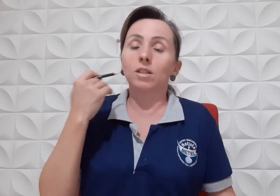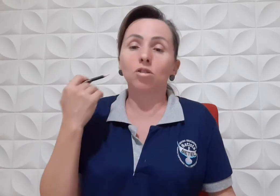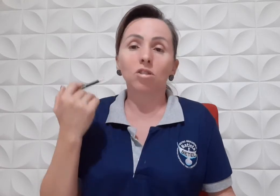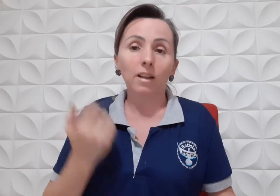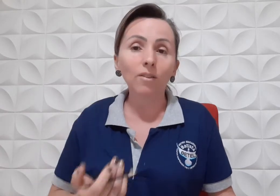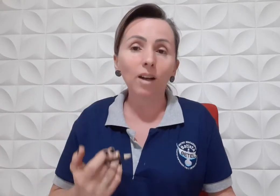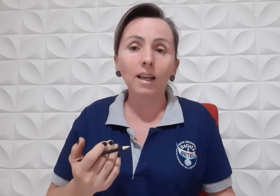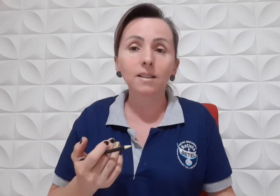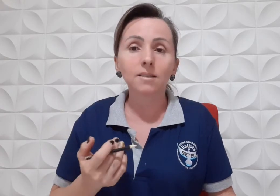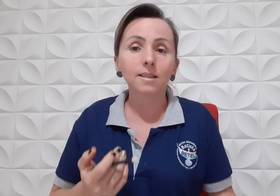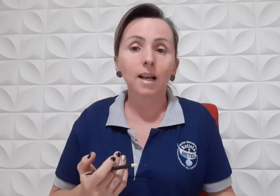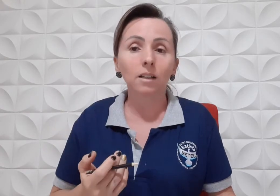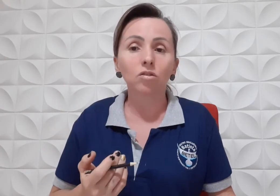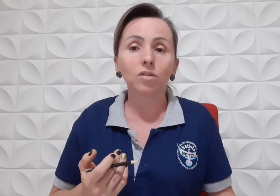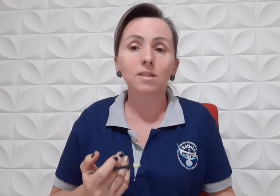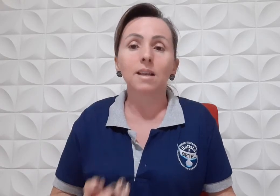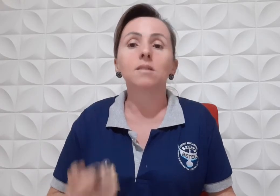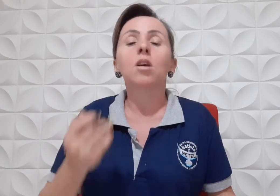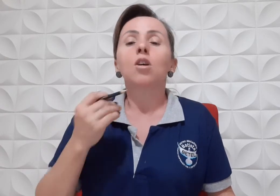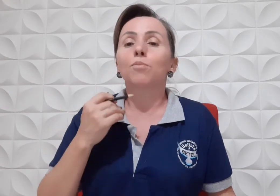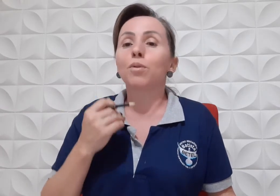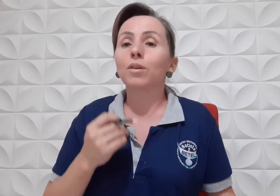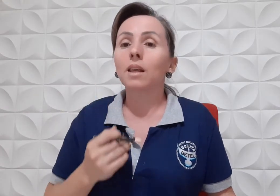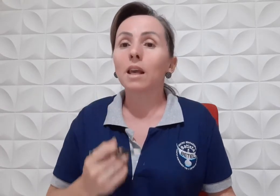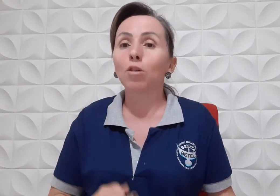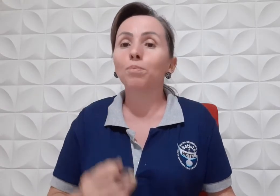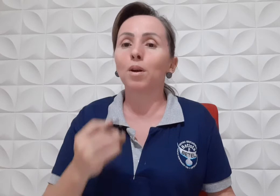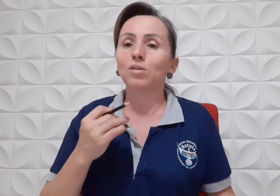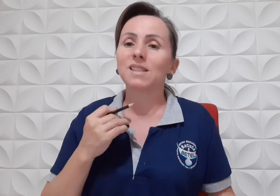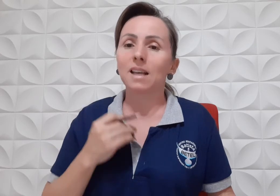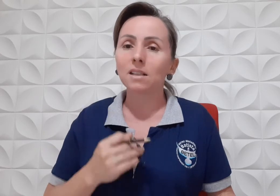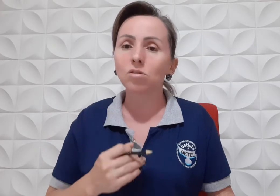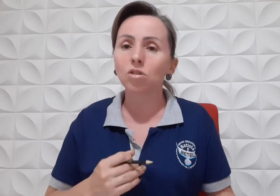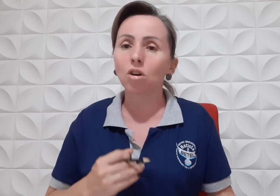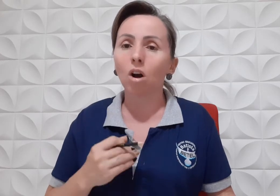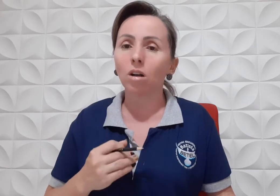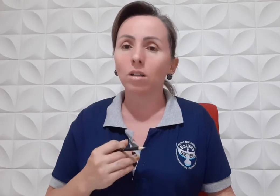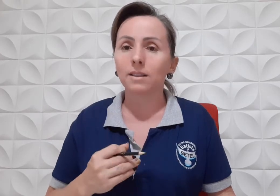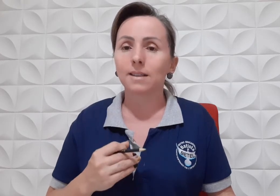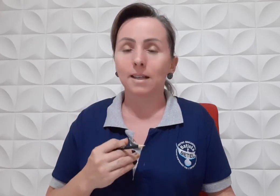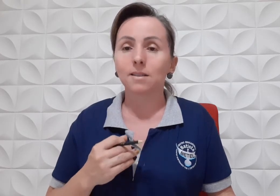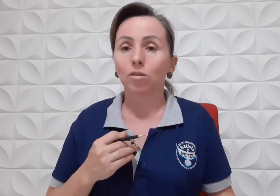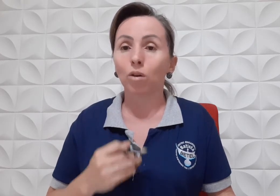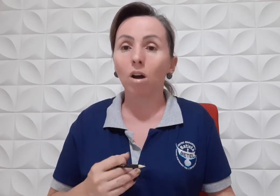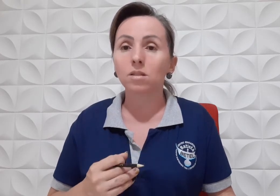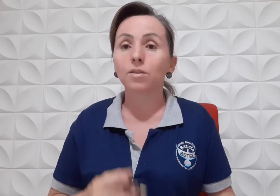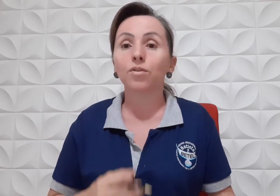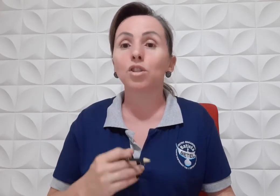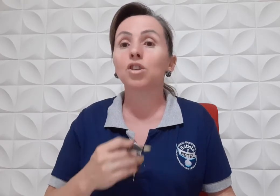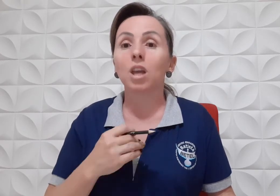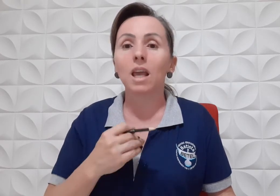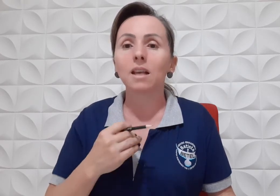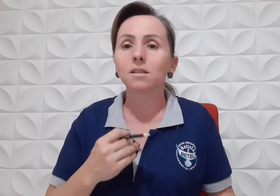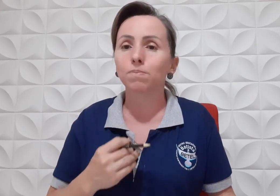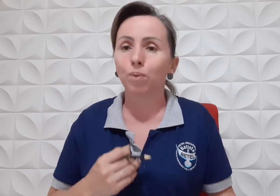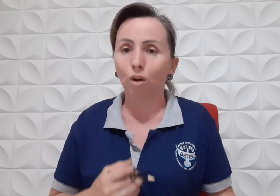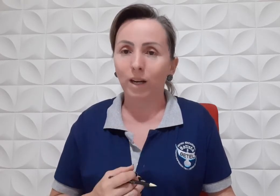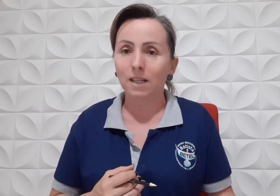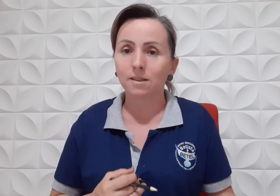eu já até falei isso na sala de vocês. Porque o processo de colonização nosso foi de